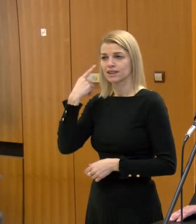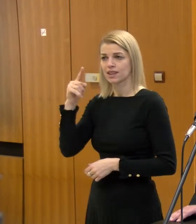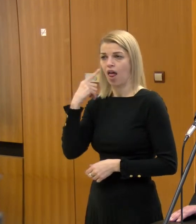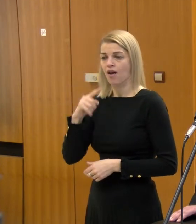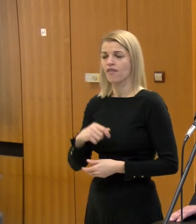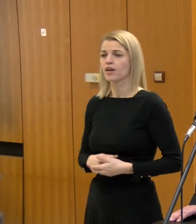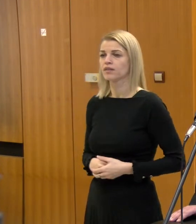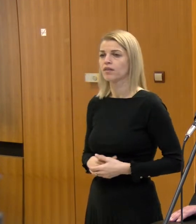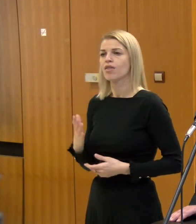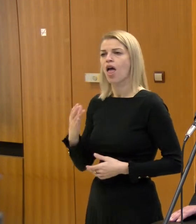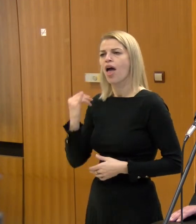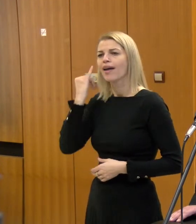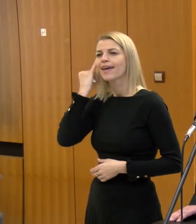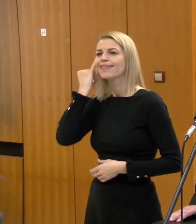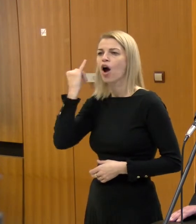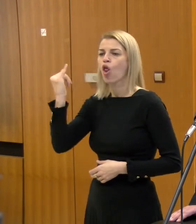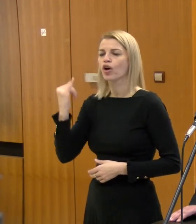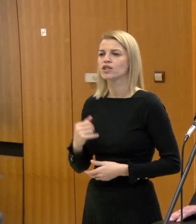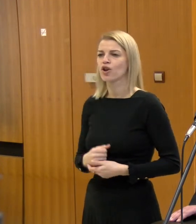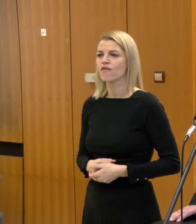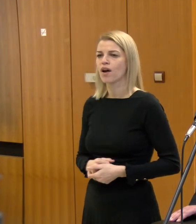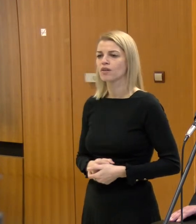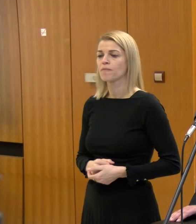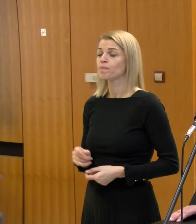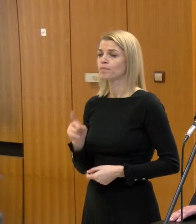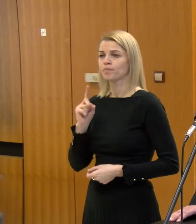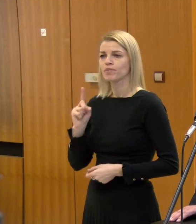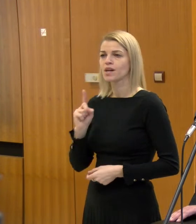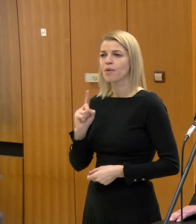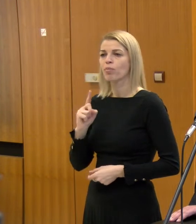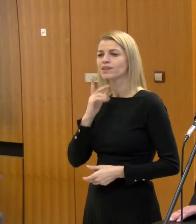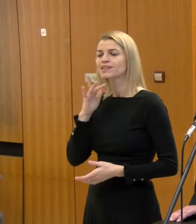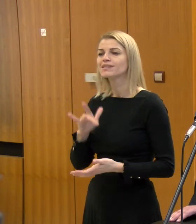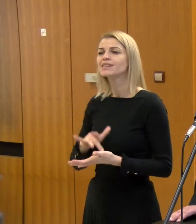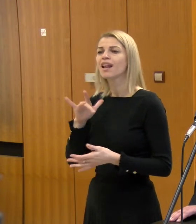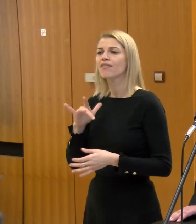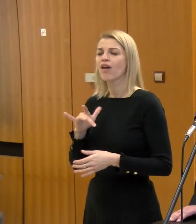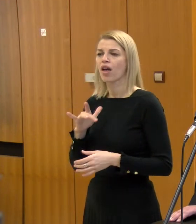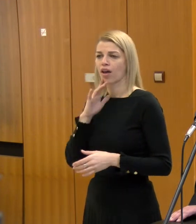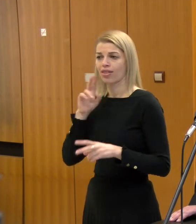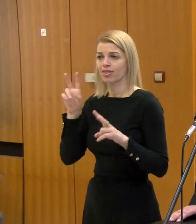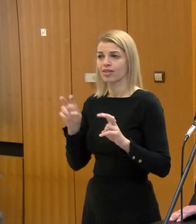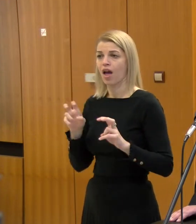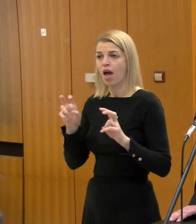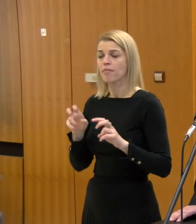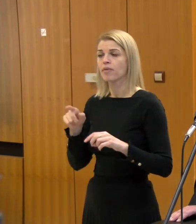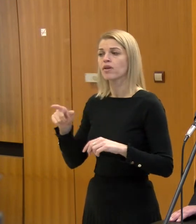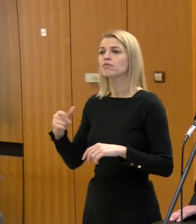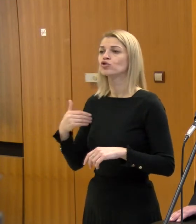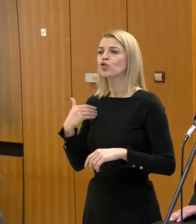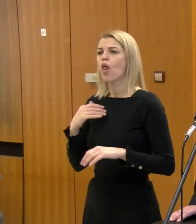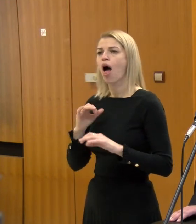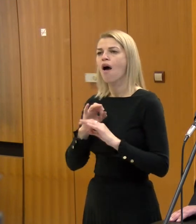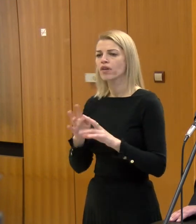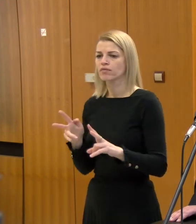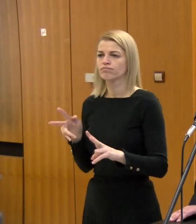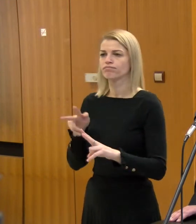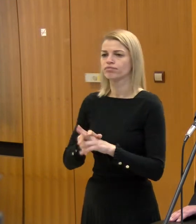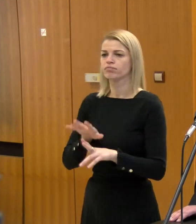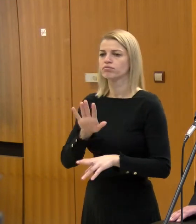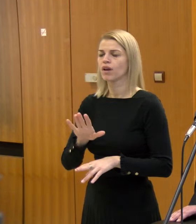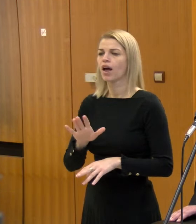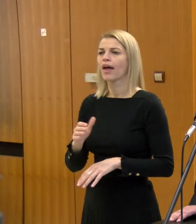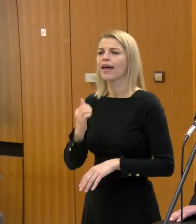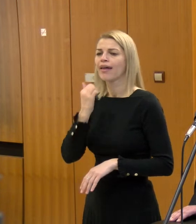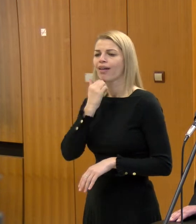a neideologizovať. Nemá byť v citlivých témach tým, kto si dovoluje vstupovať do